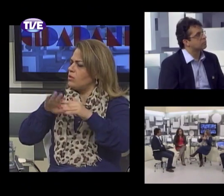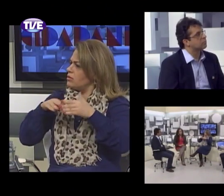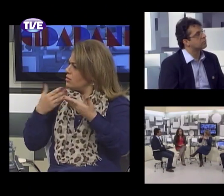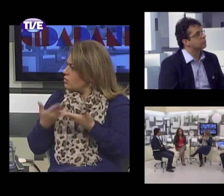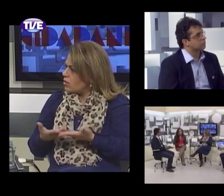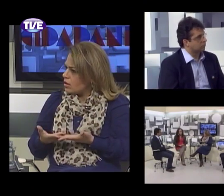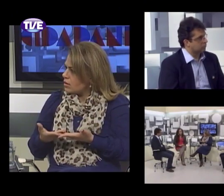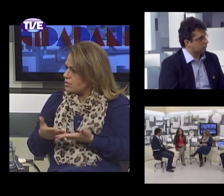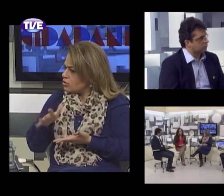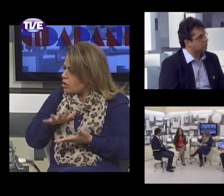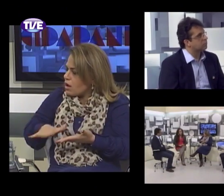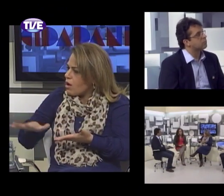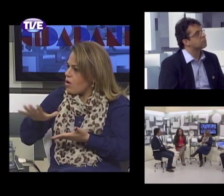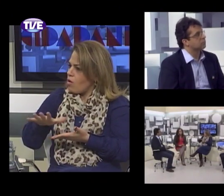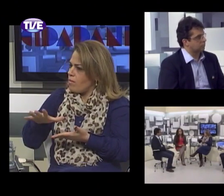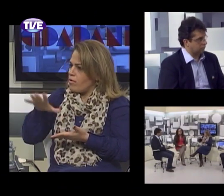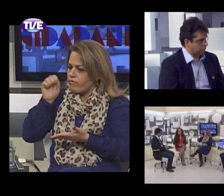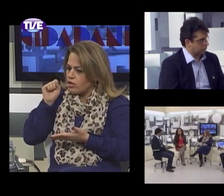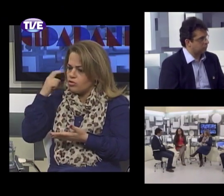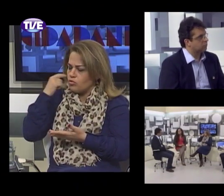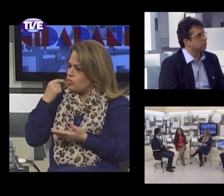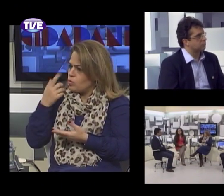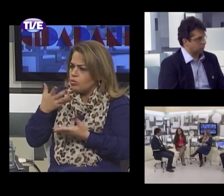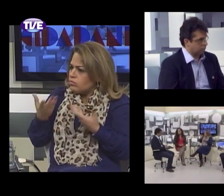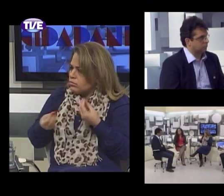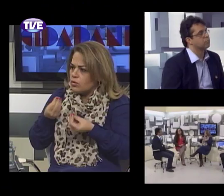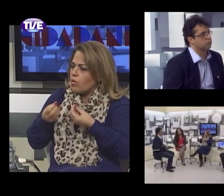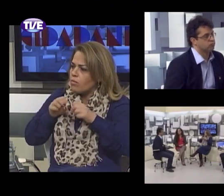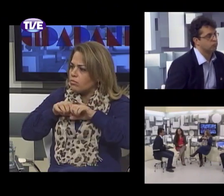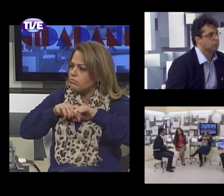que se possa ampliar ainda mais o seu conhecimento?